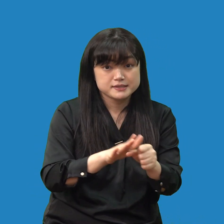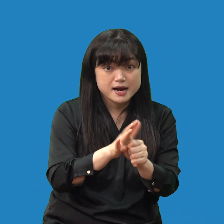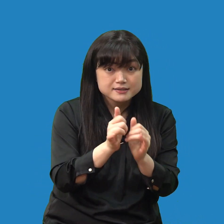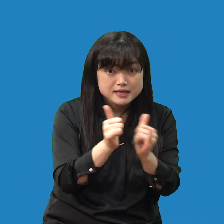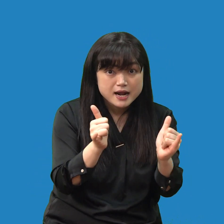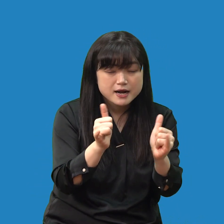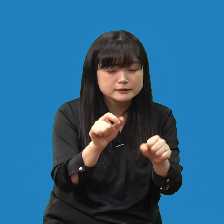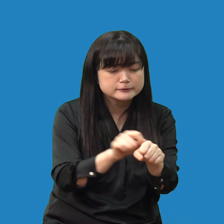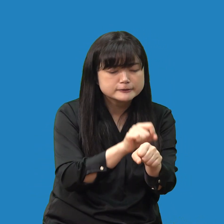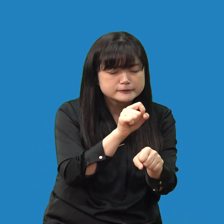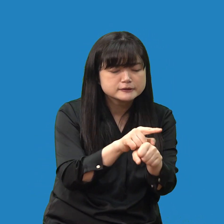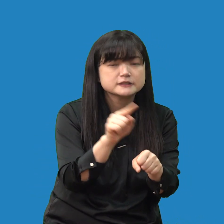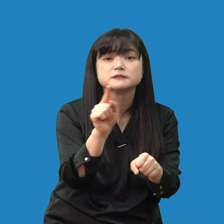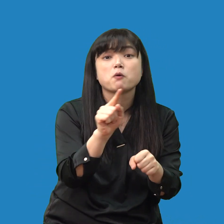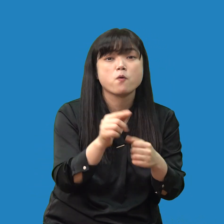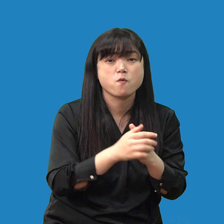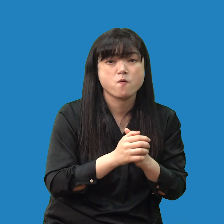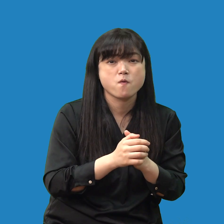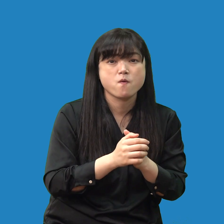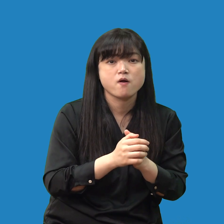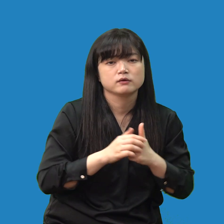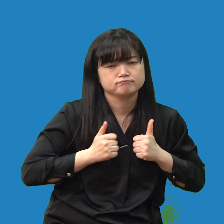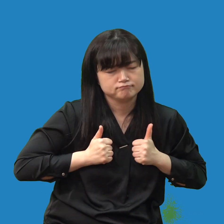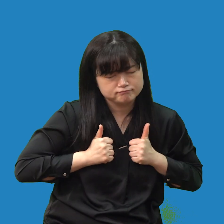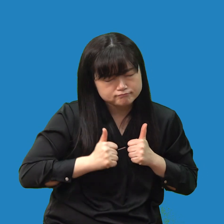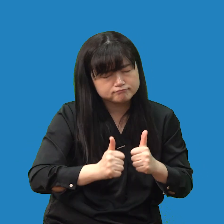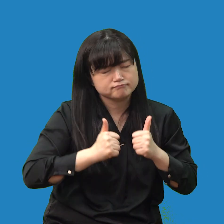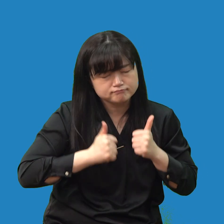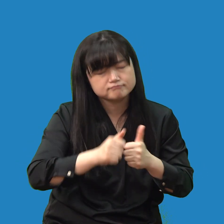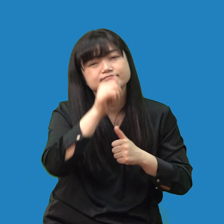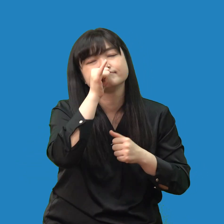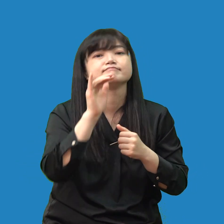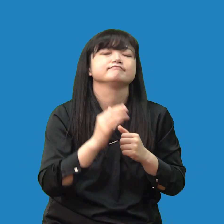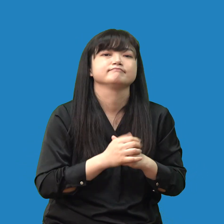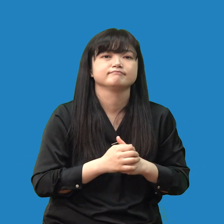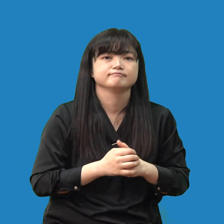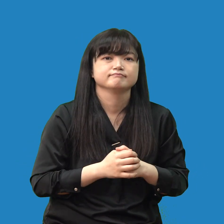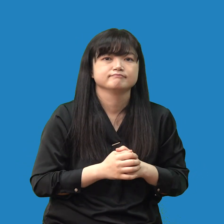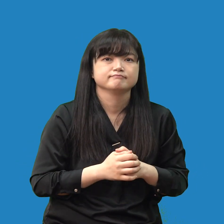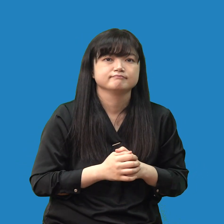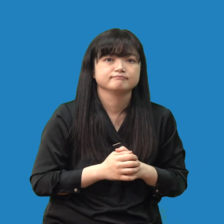사랑하는 사람들의 특징이 있습니다. 바로 열심이 있다는 겁니다.